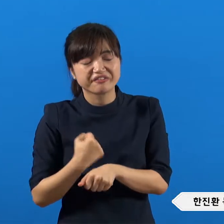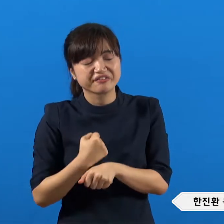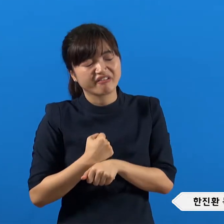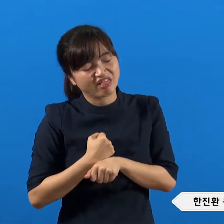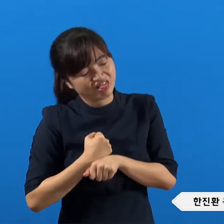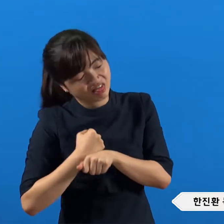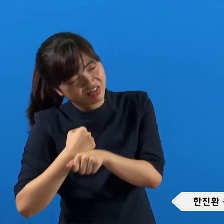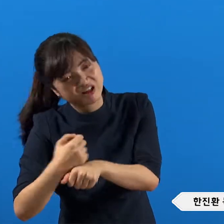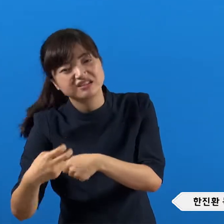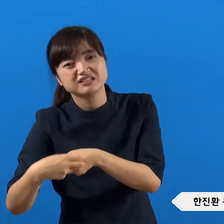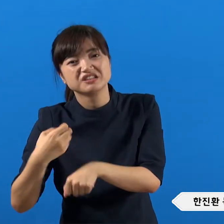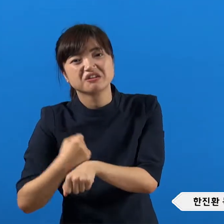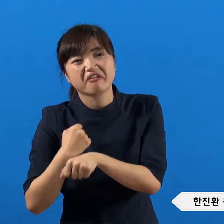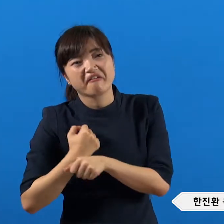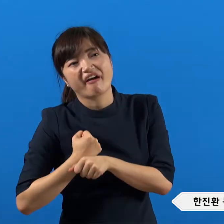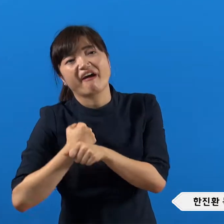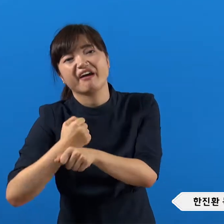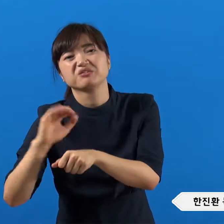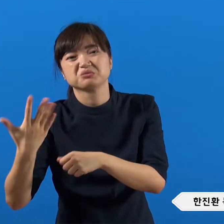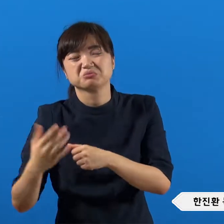수용소에 수감이 됐습니다.